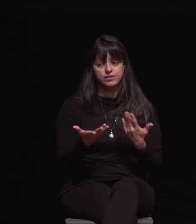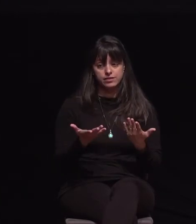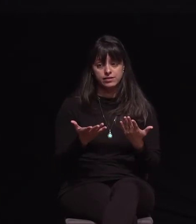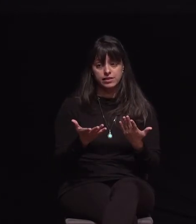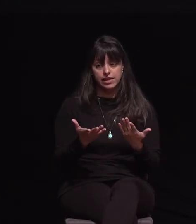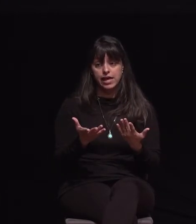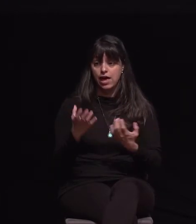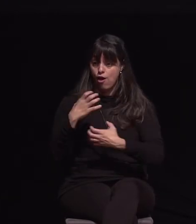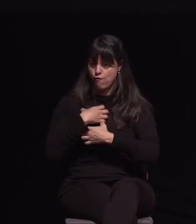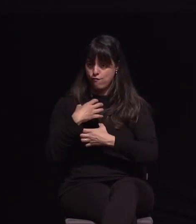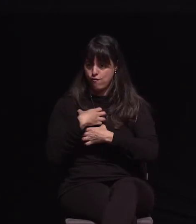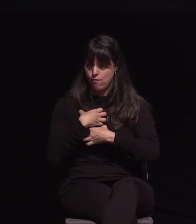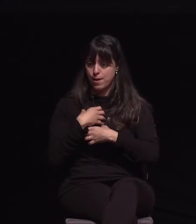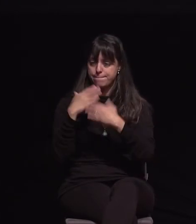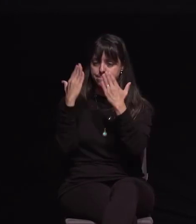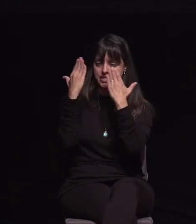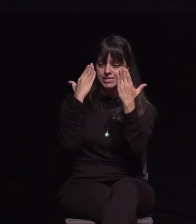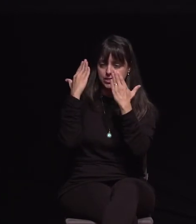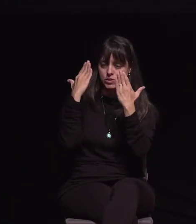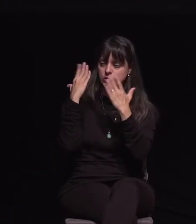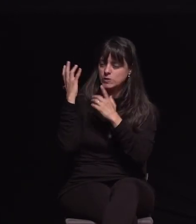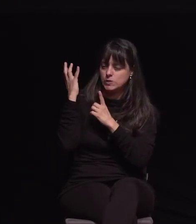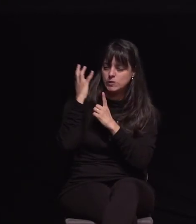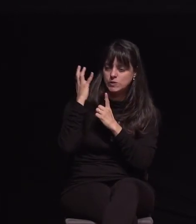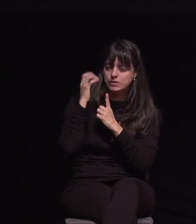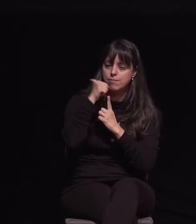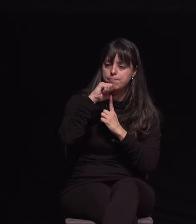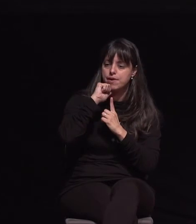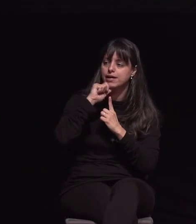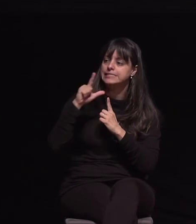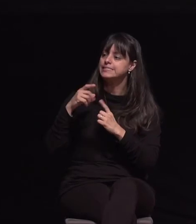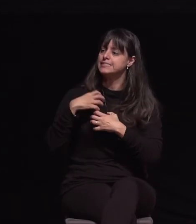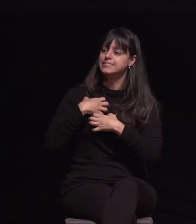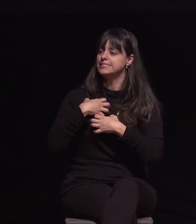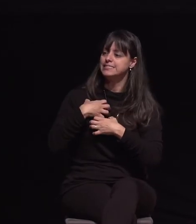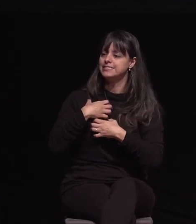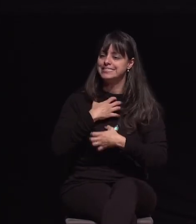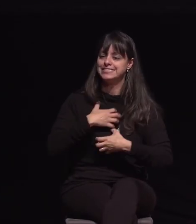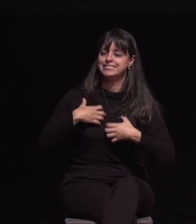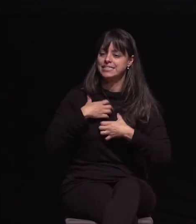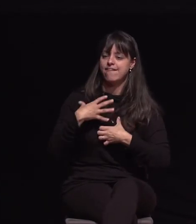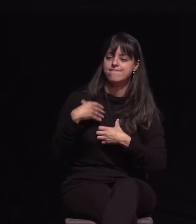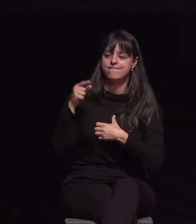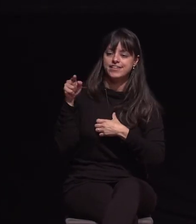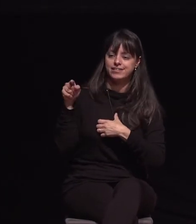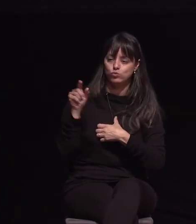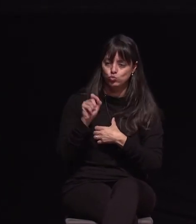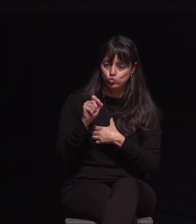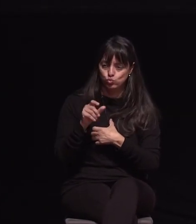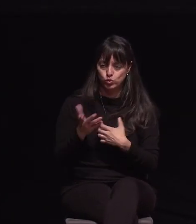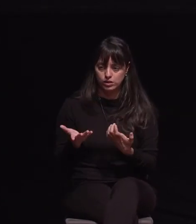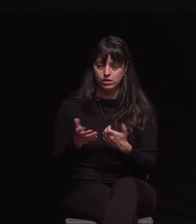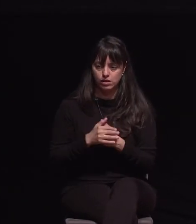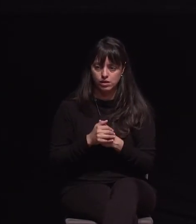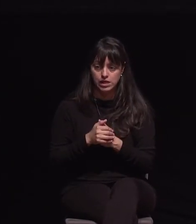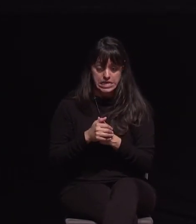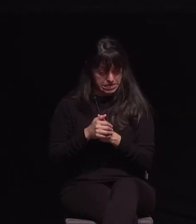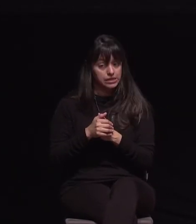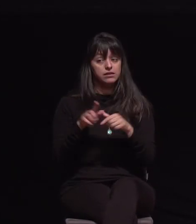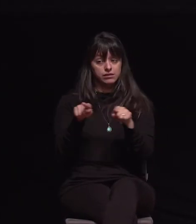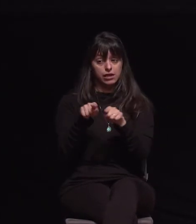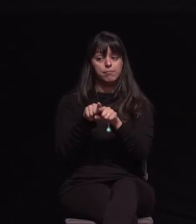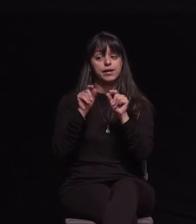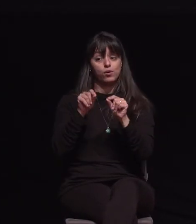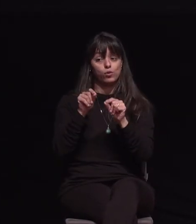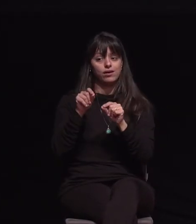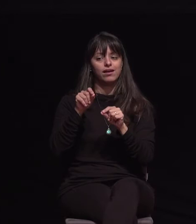torturar também o pai e a mãe, principalmente a mãe. Porque eu falo sempre assim, até nisso eles são sexistas,